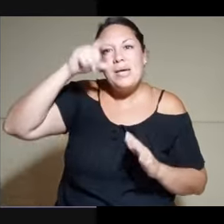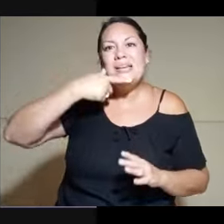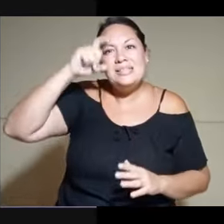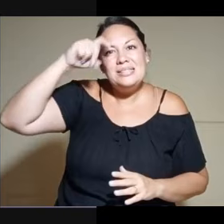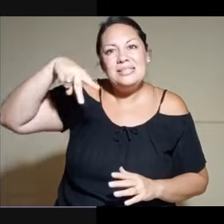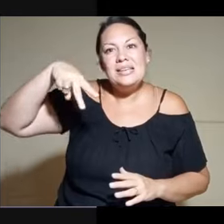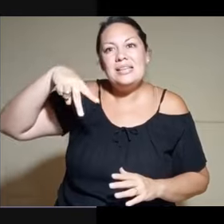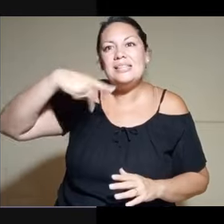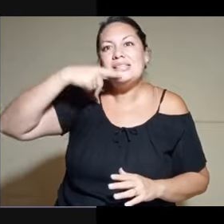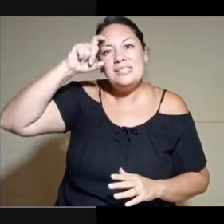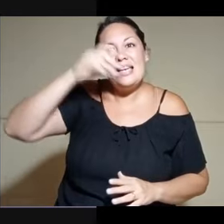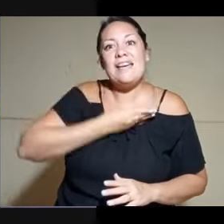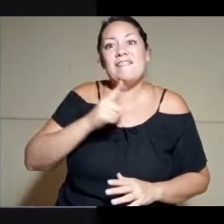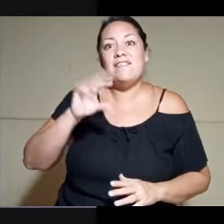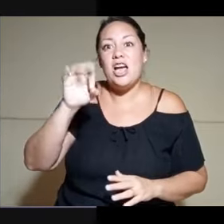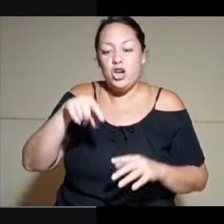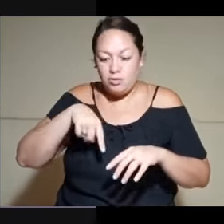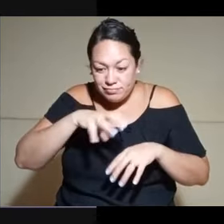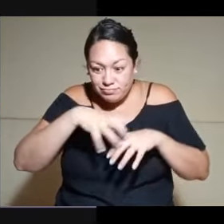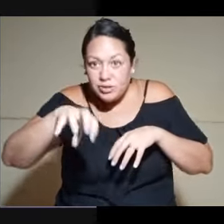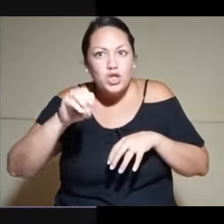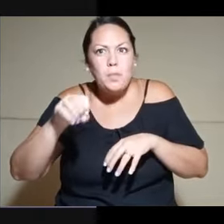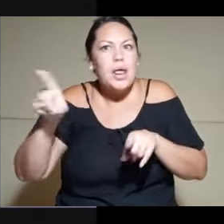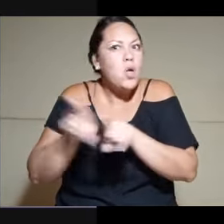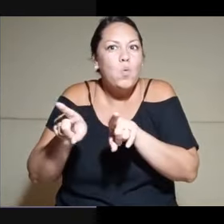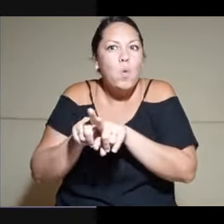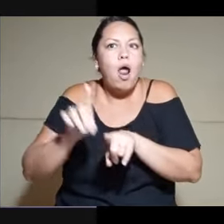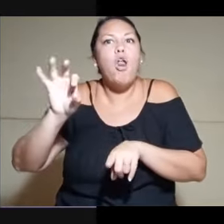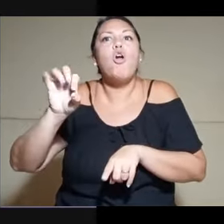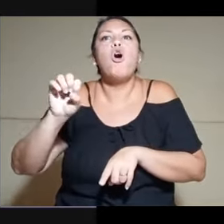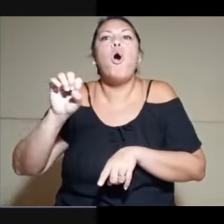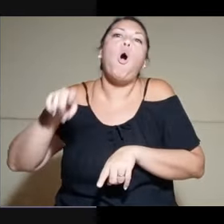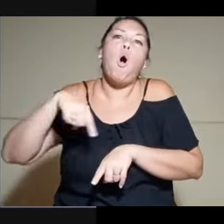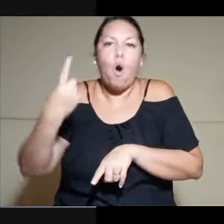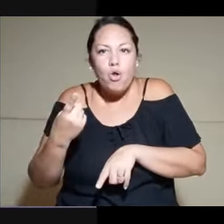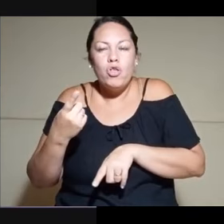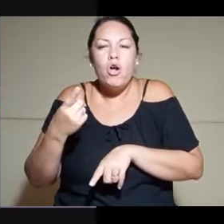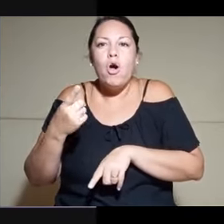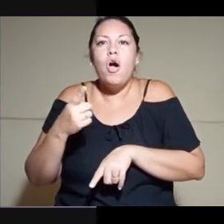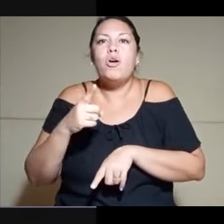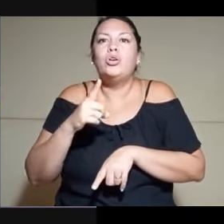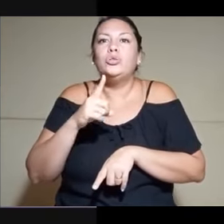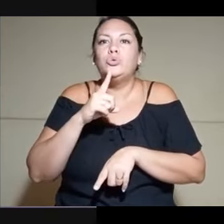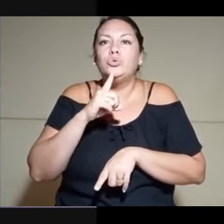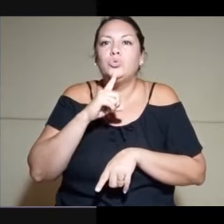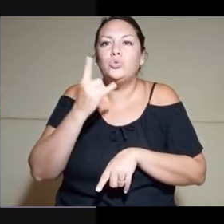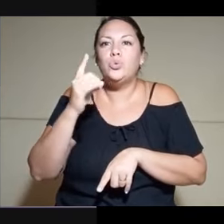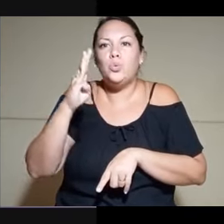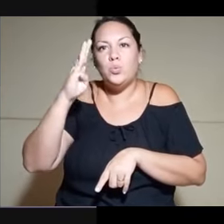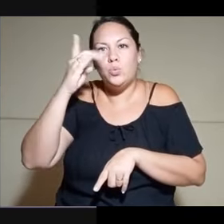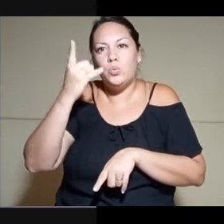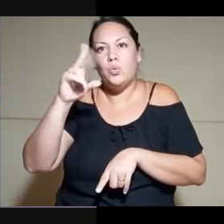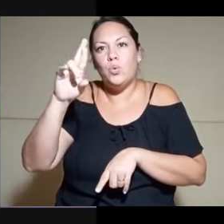El mesencéfalo, la vesícula que se llama mesencéfalo, se sigue llamando igual y se llama mesencéfalo, que es lo que nosotros conocemos como pedúnculos cerebrales o mesencéfalo